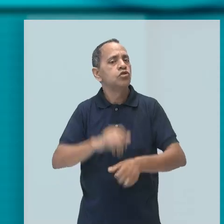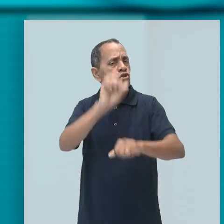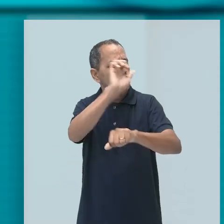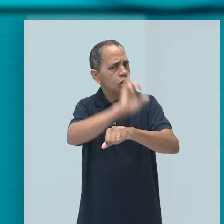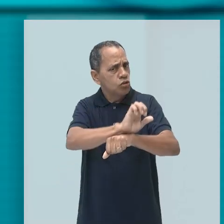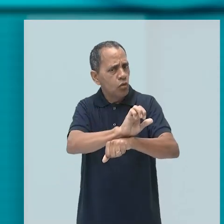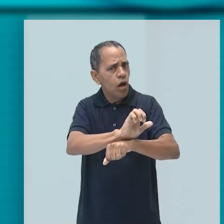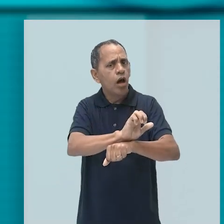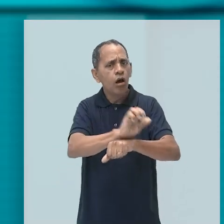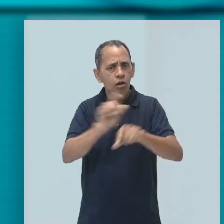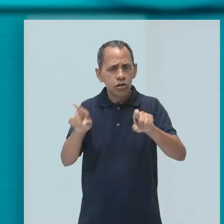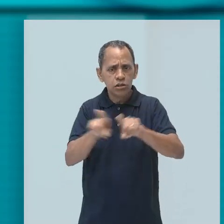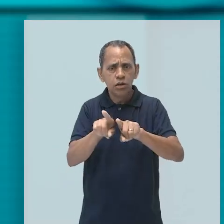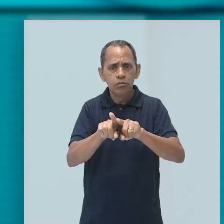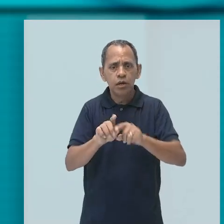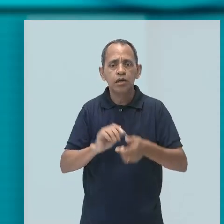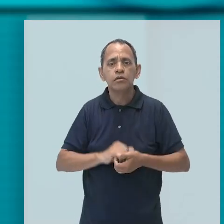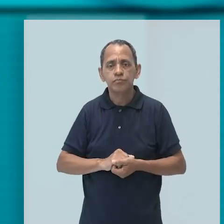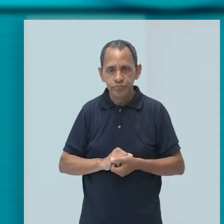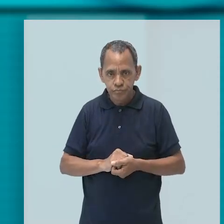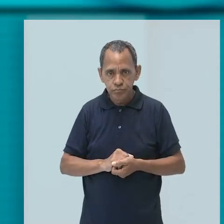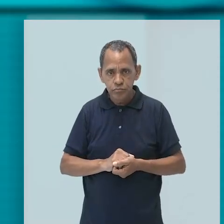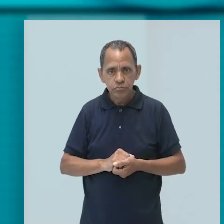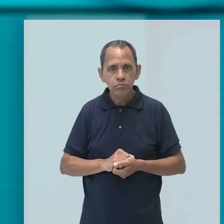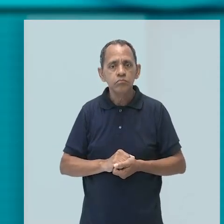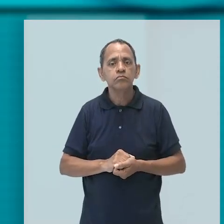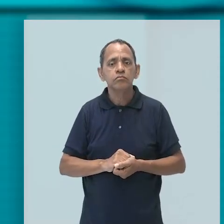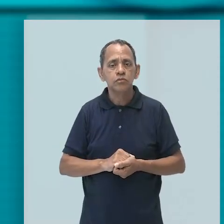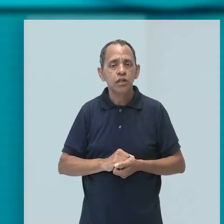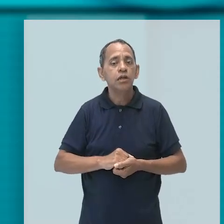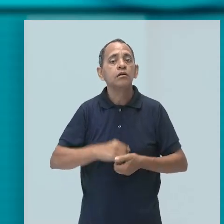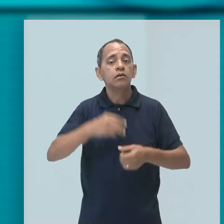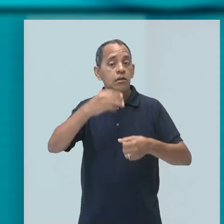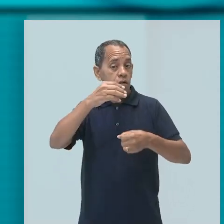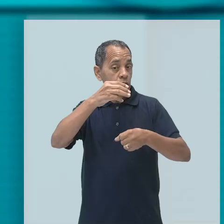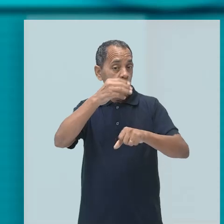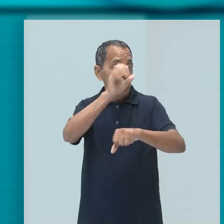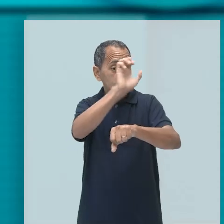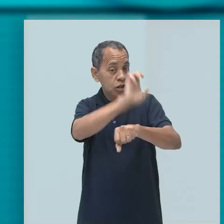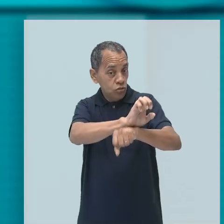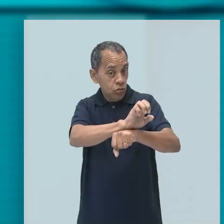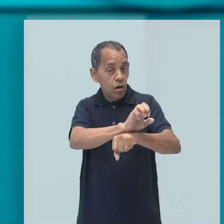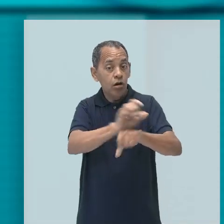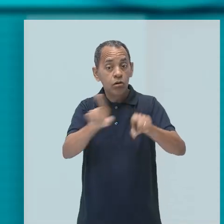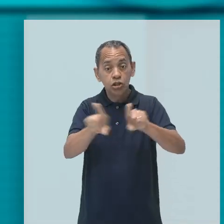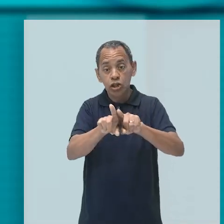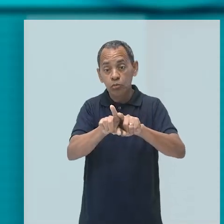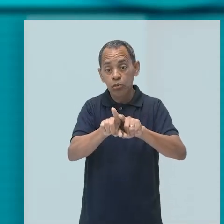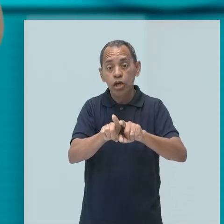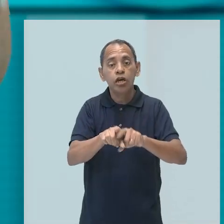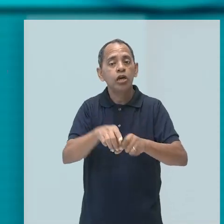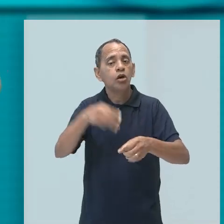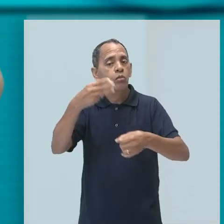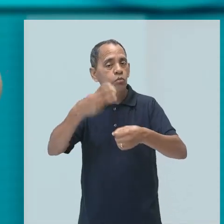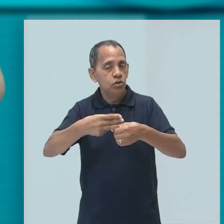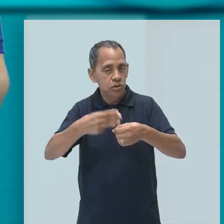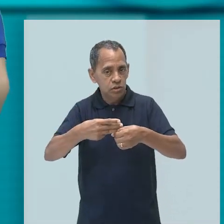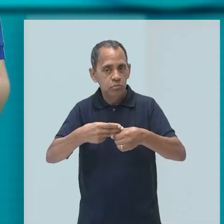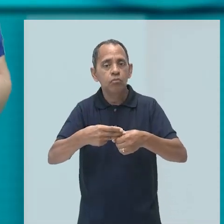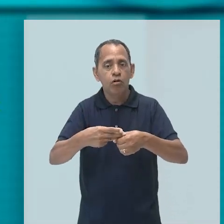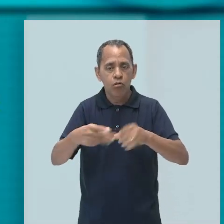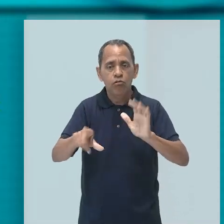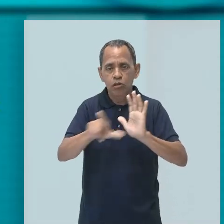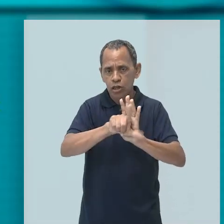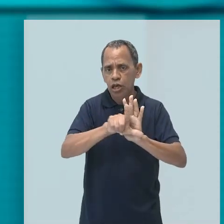aí na Casa Legislativa da lei estadual, e aí com a anuência do governador e assim por diante, nos municípios,